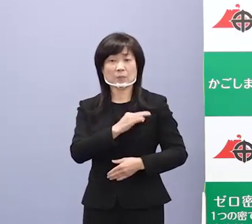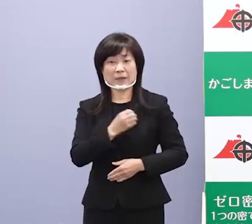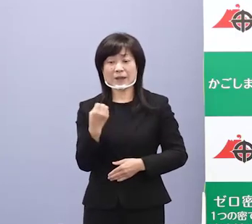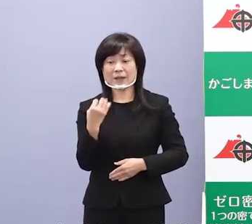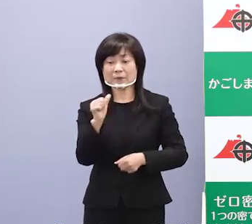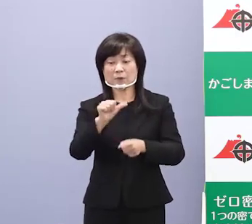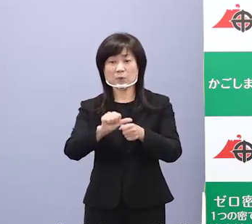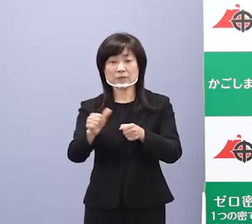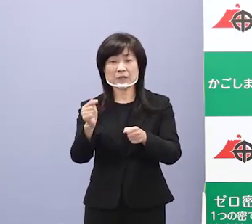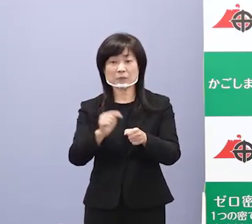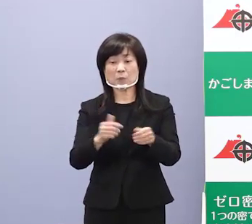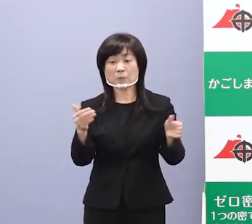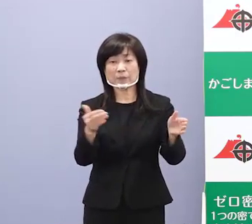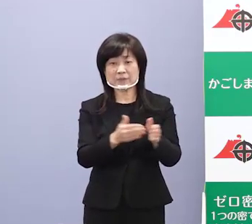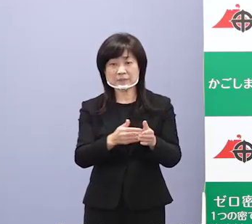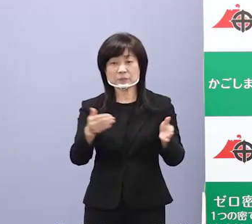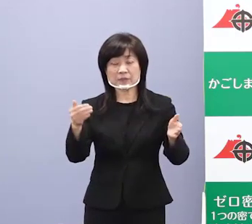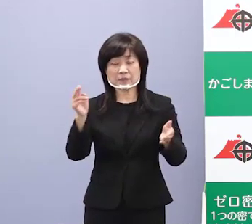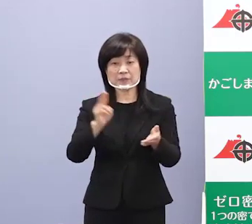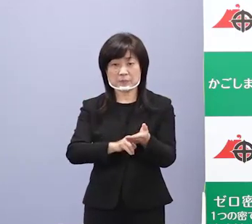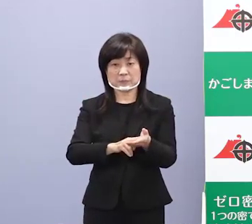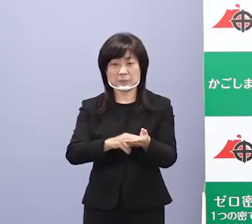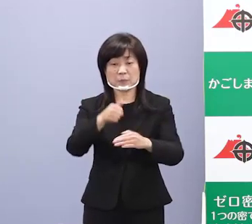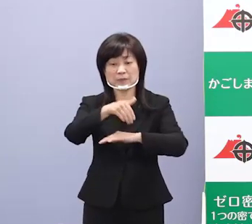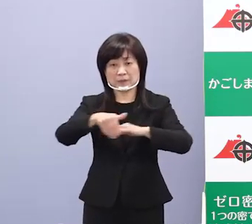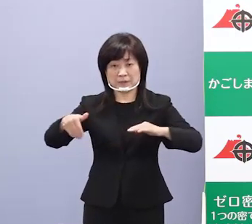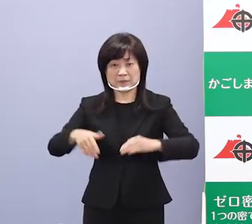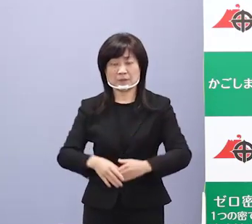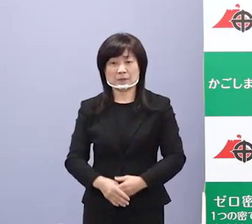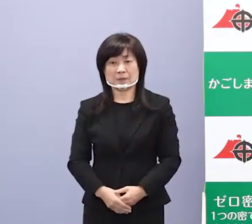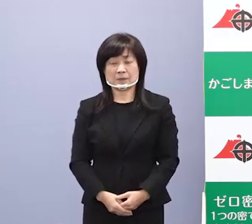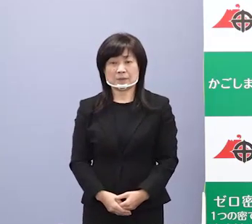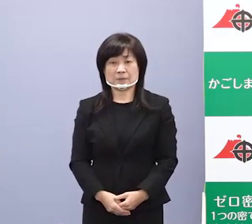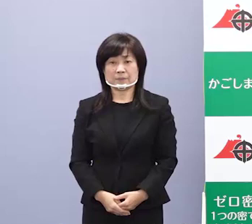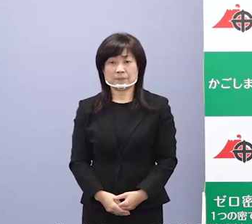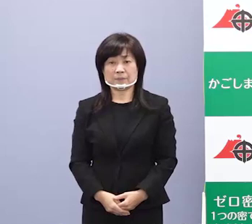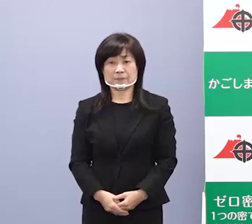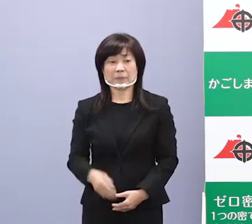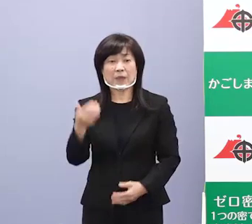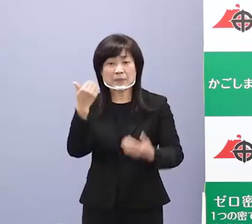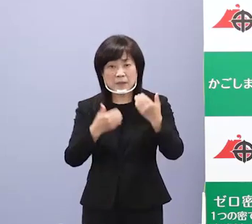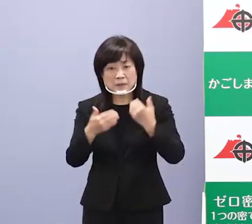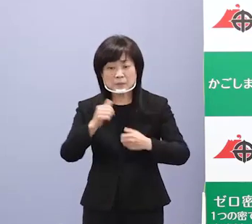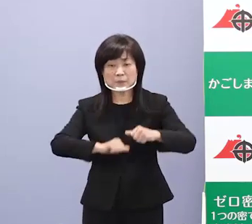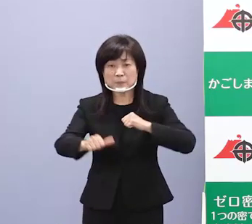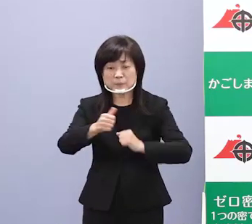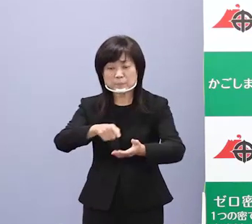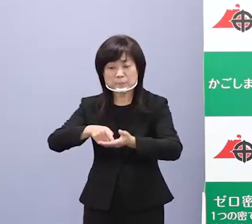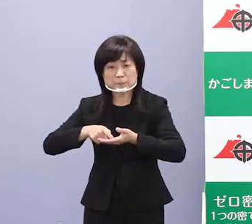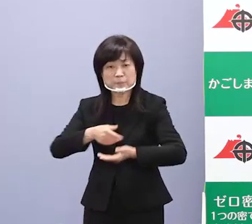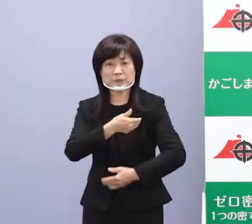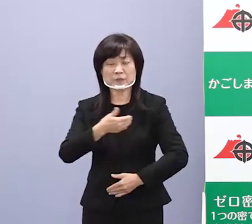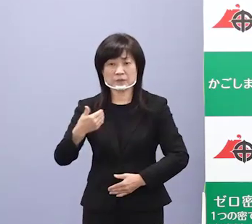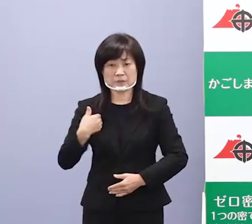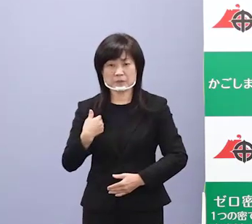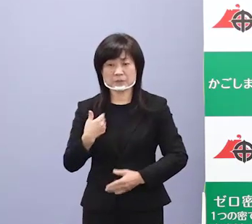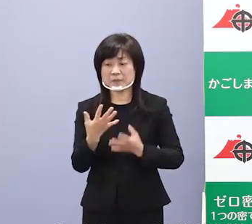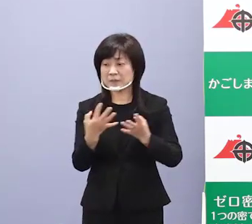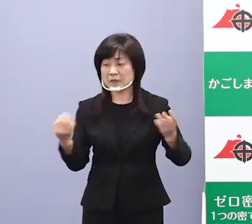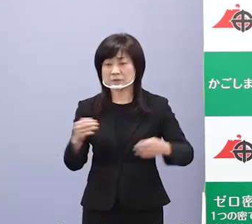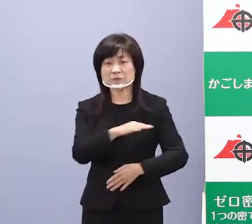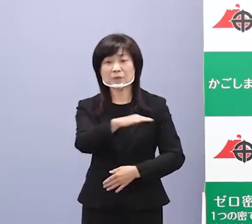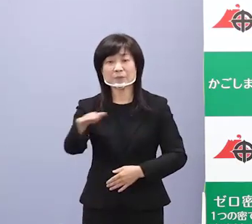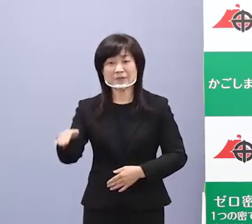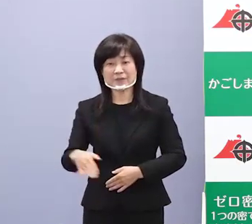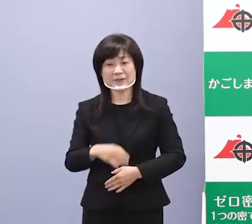和5年度末までに決定することとしております。どなたでも応募いただけますので、多くの方から